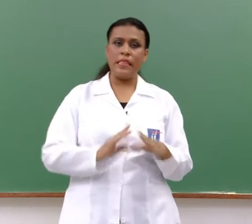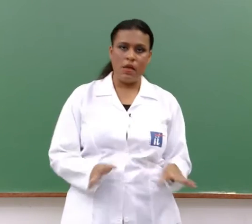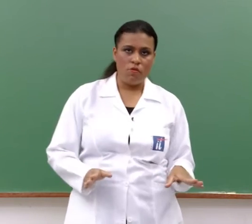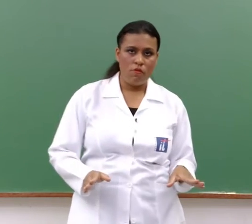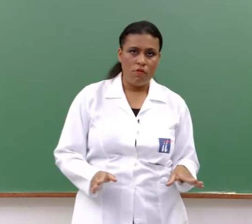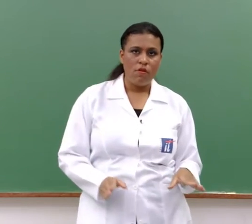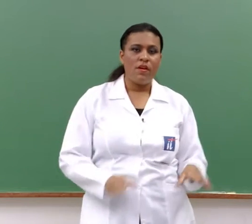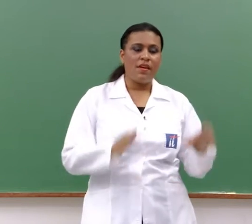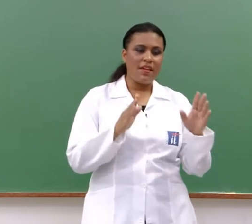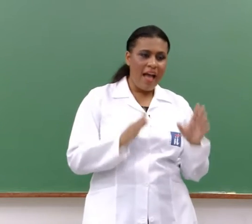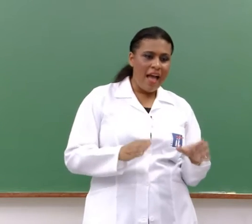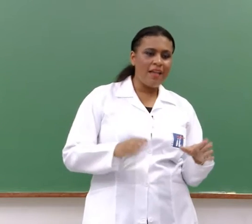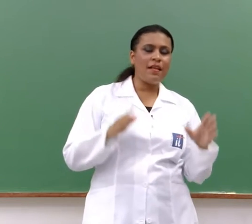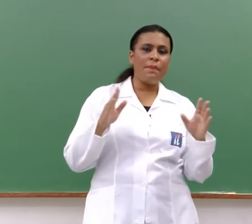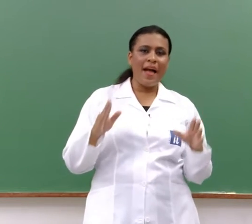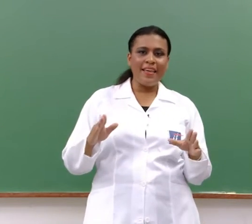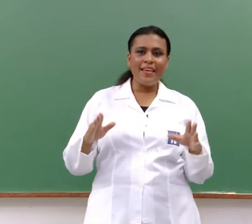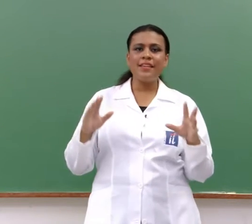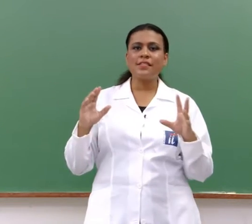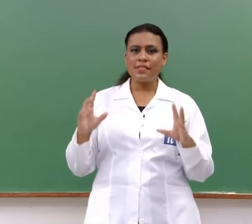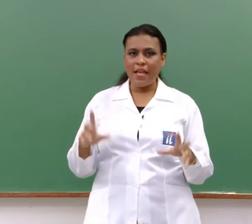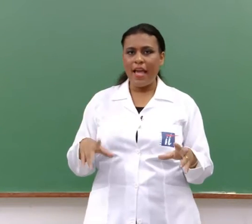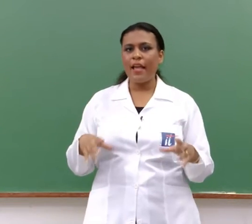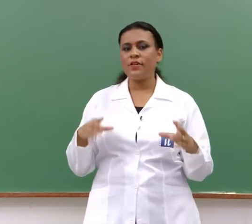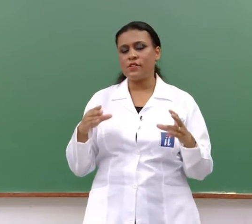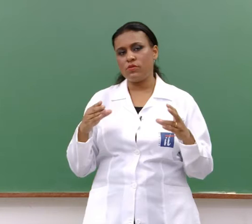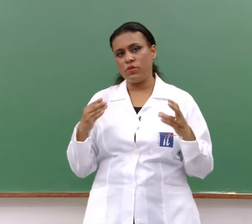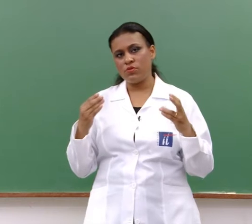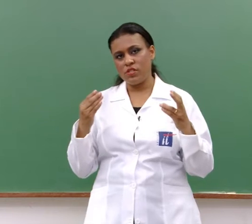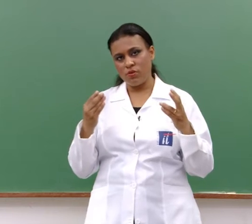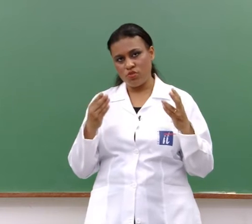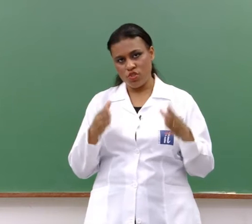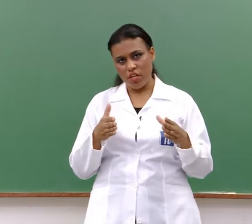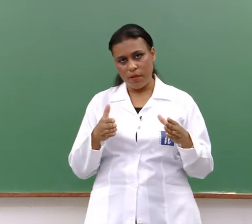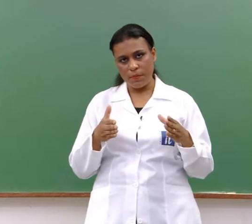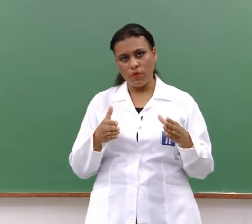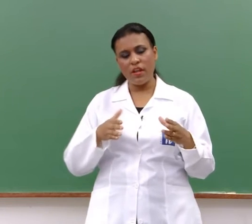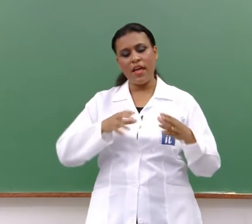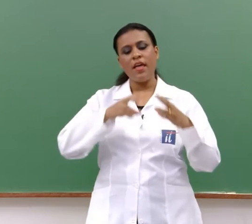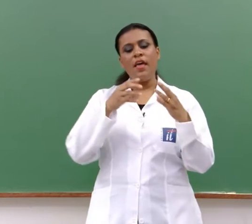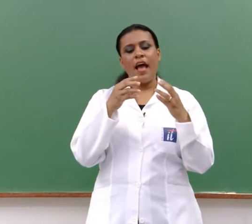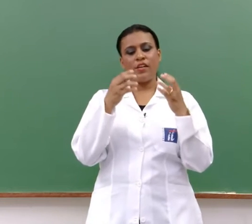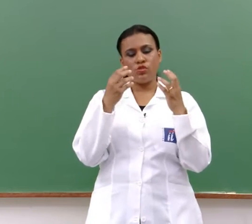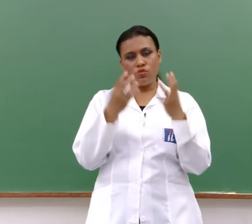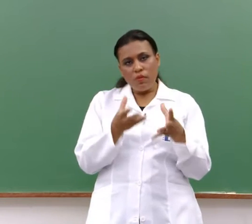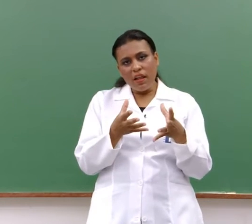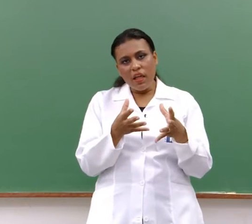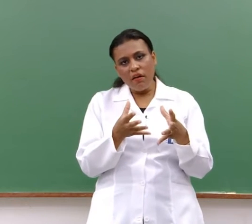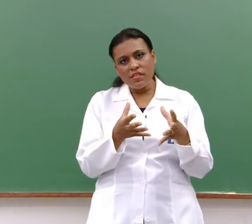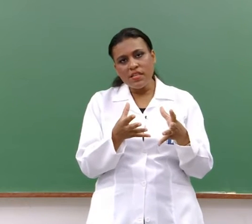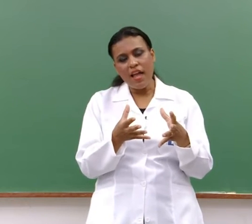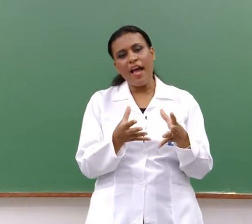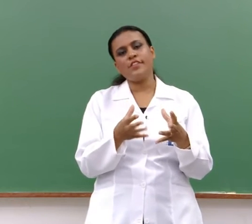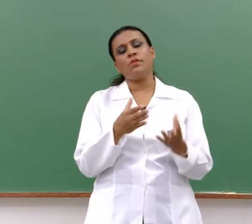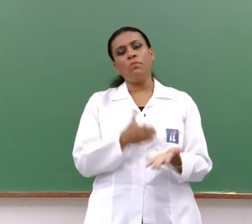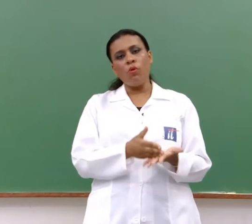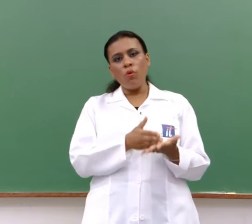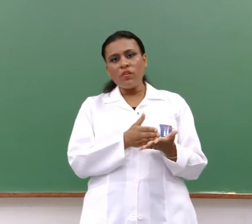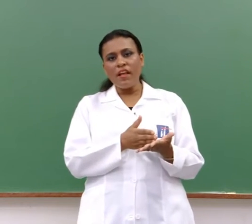Não. Cada país tem o seu tipo, né? A sua língua de sinais. Muda de